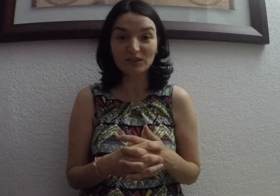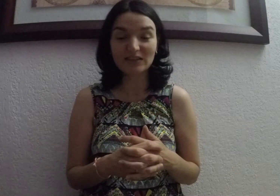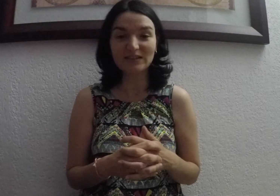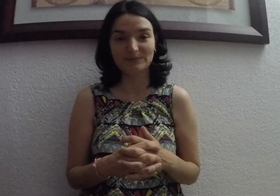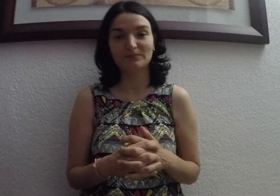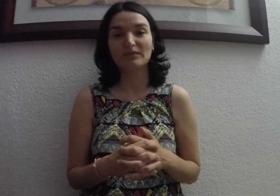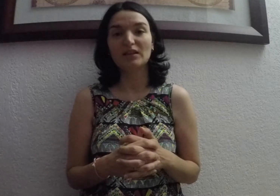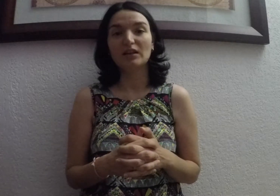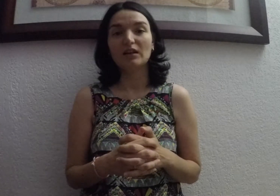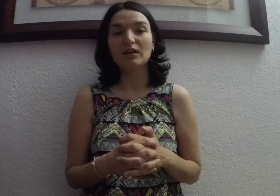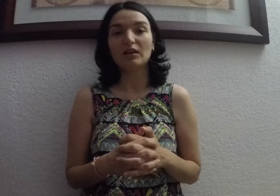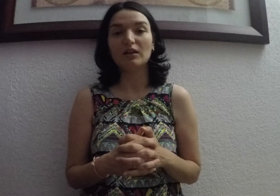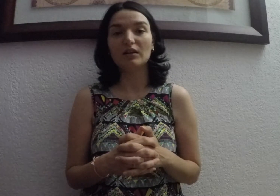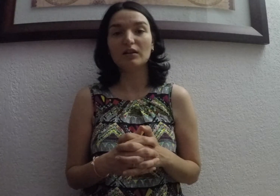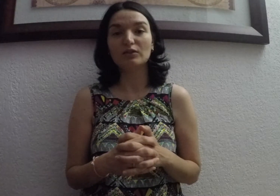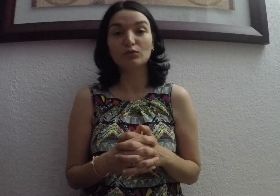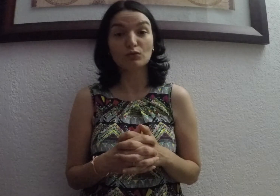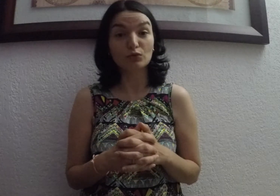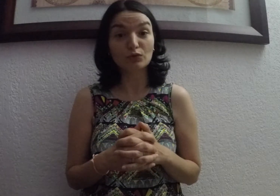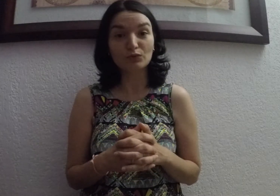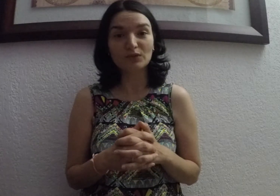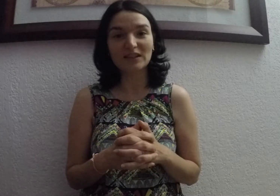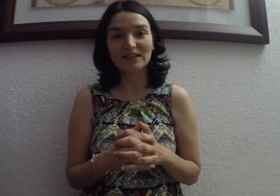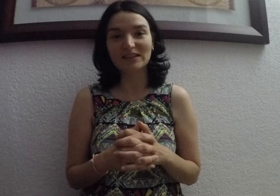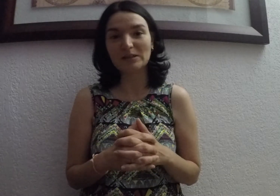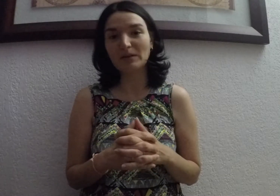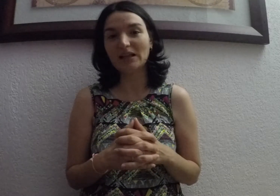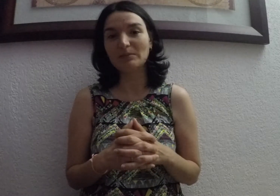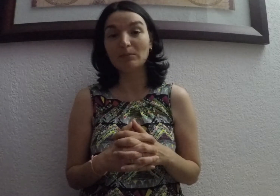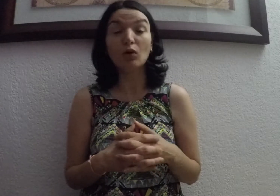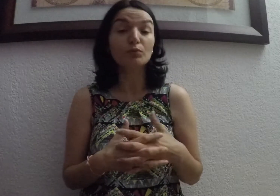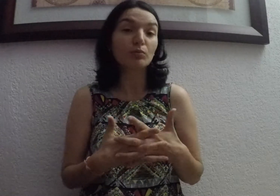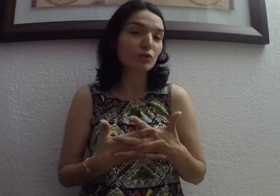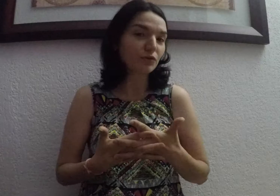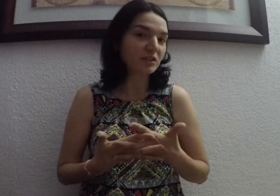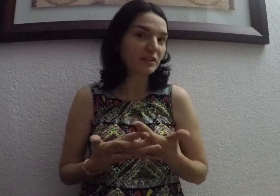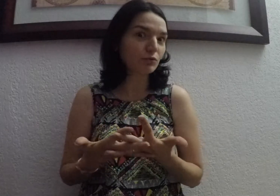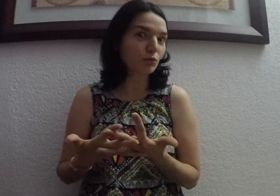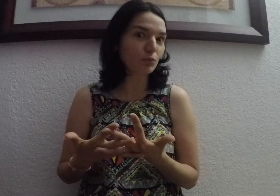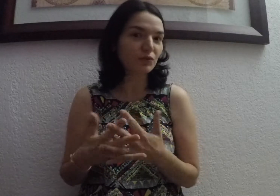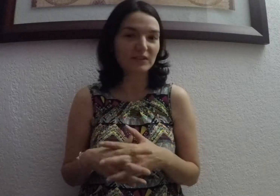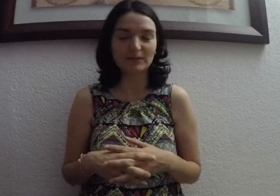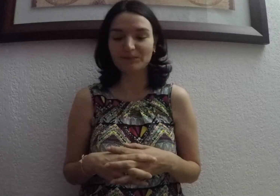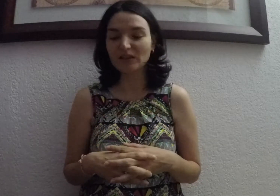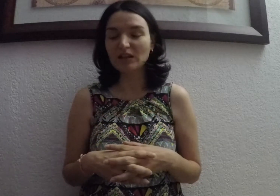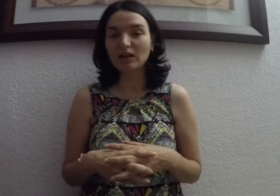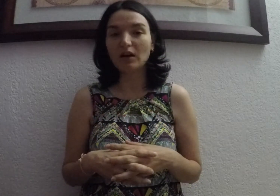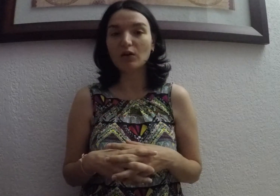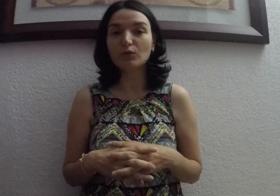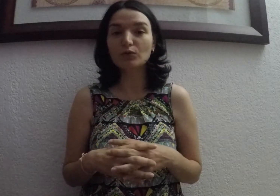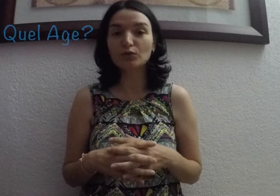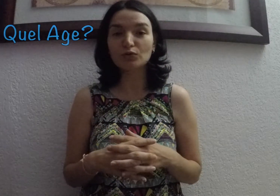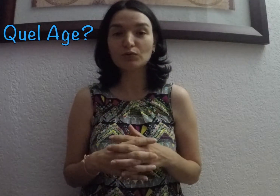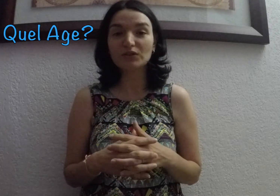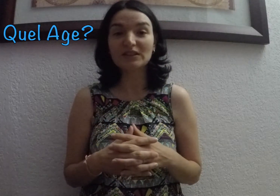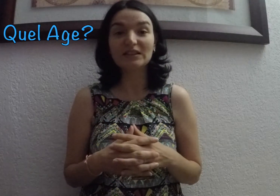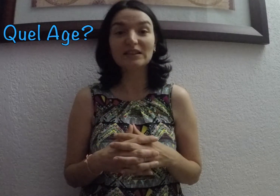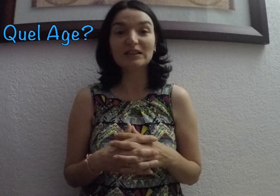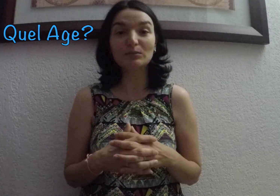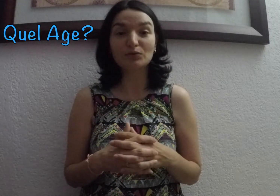utiliser. Donc ne vous inquiétez pas les mamans, et puis moi je fais le test sur mon fils. Alors aujourd'hui aussi, mon